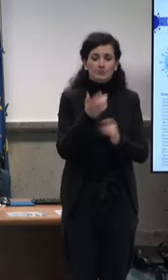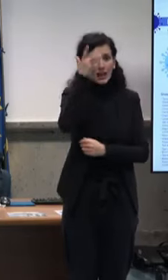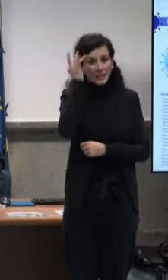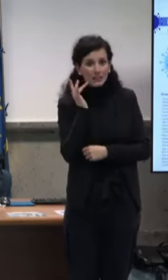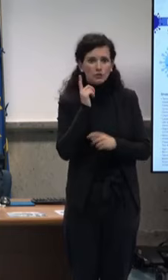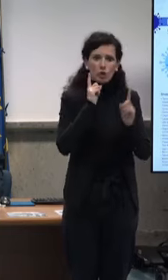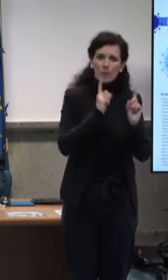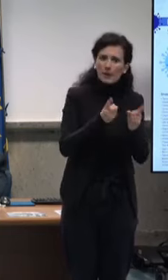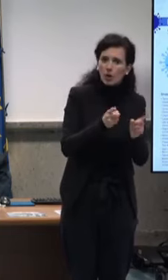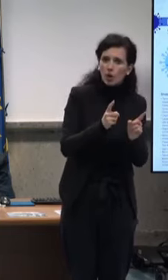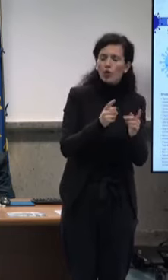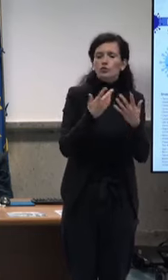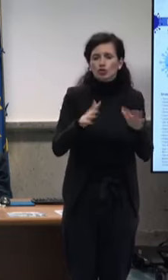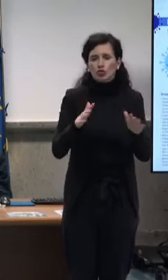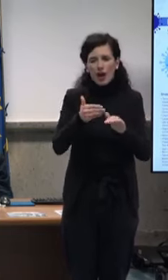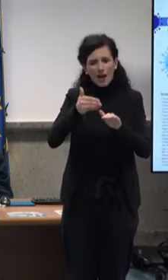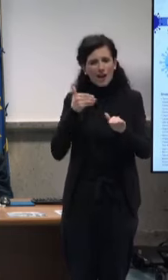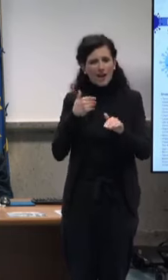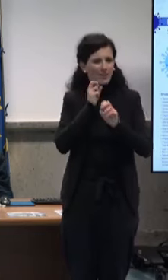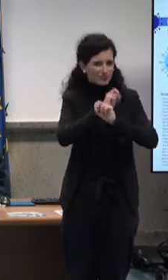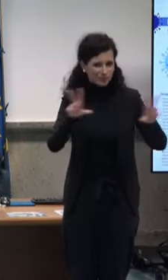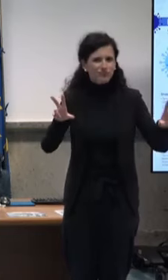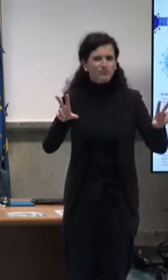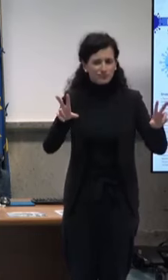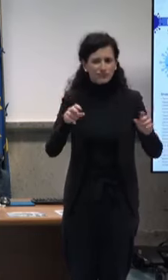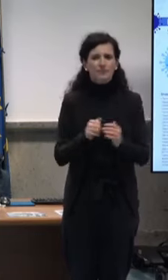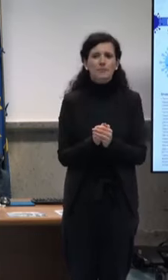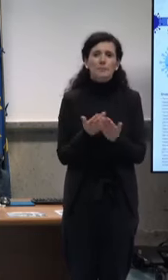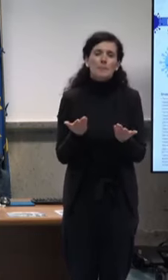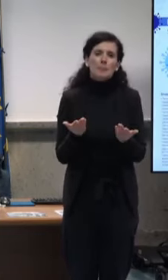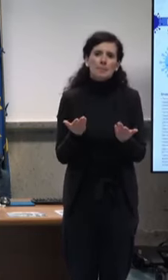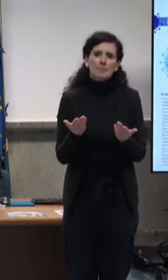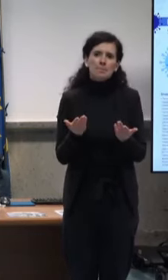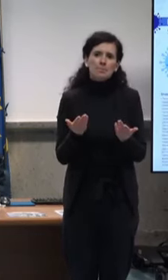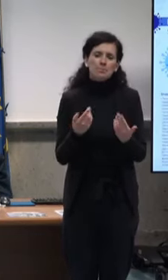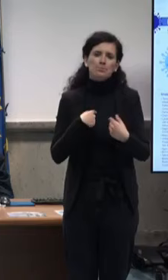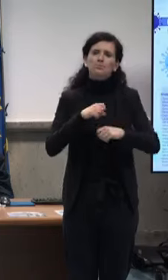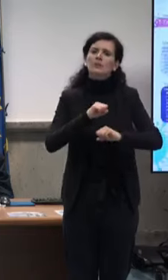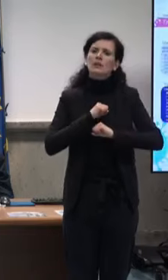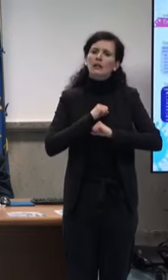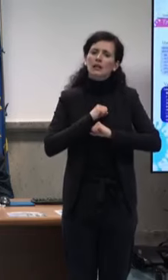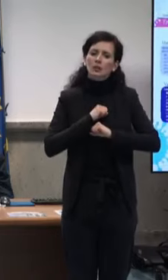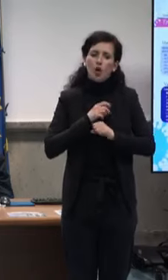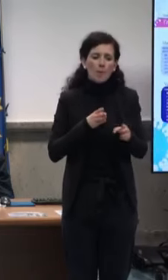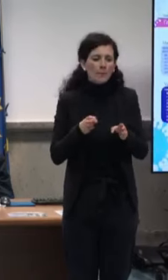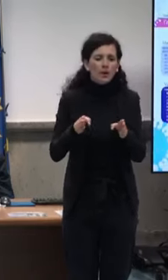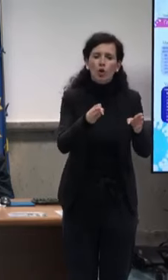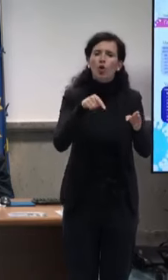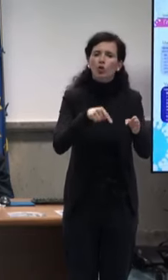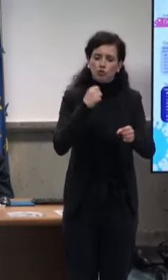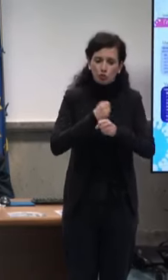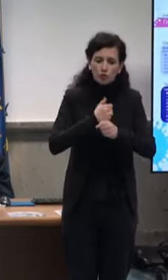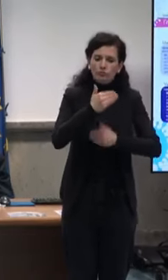che erano state date anche quindi credo che il il percorso ulteriormente rafforzato istituto